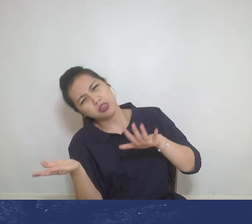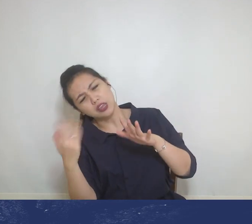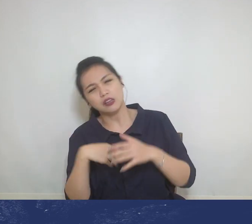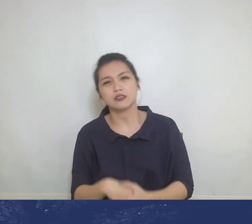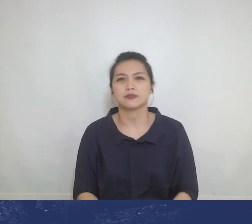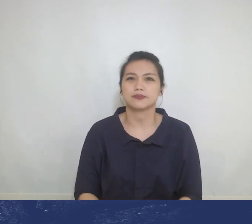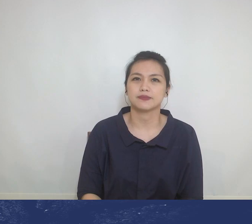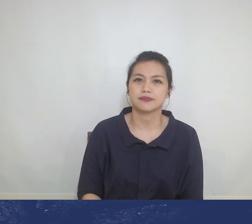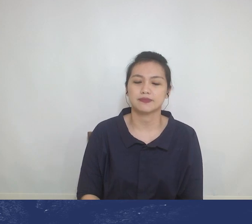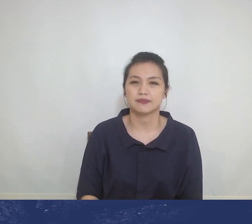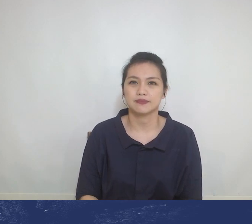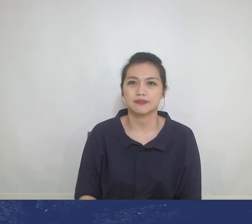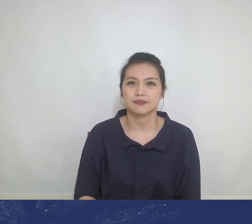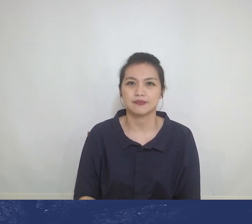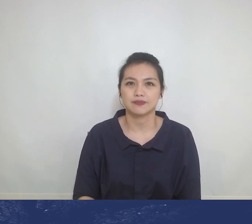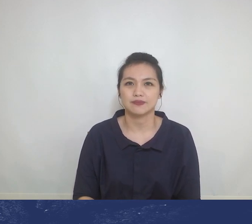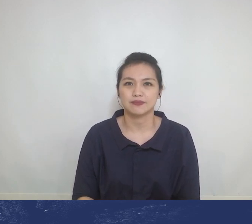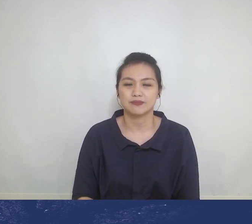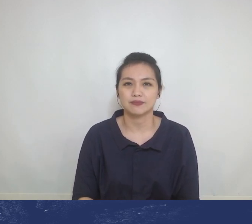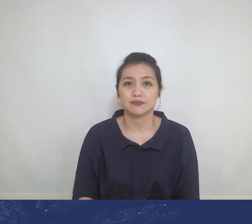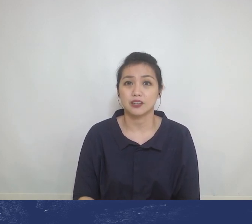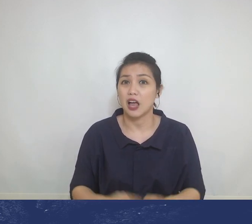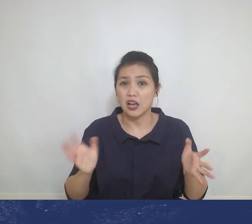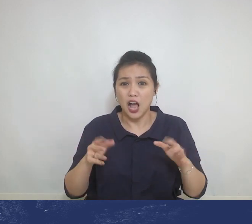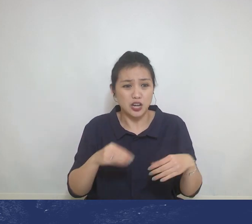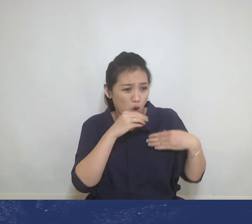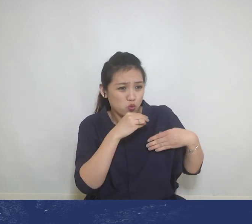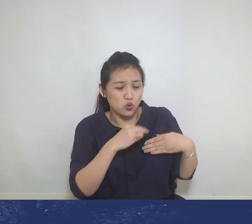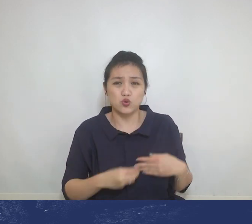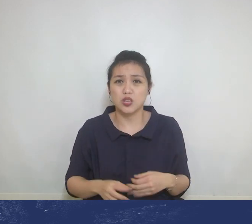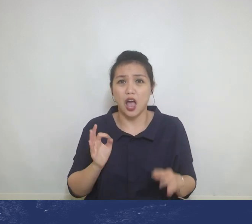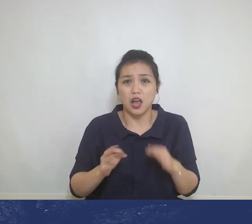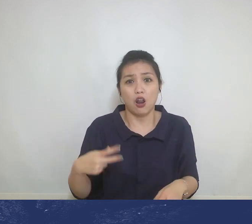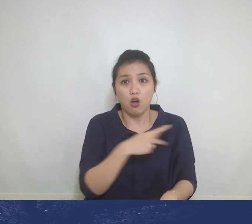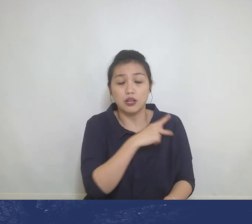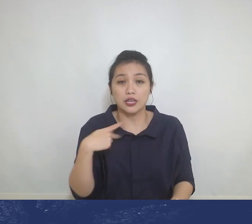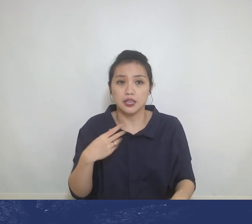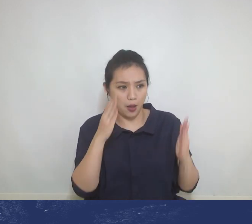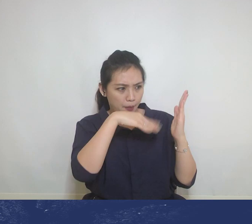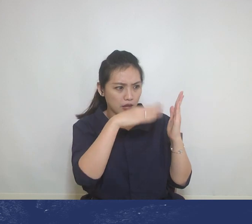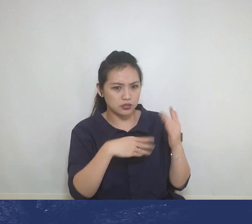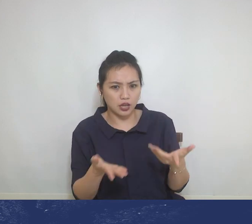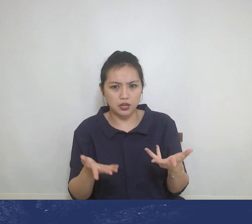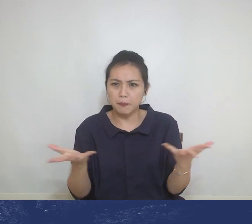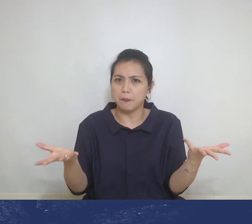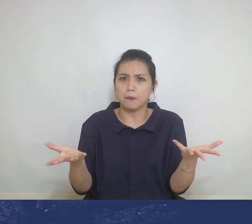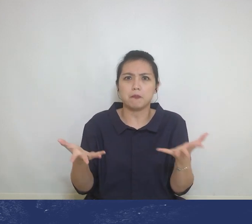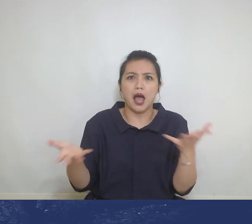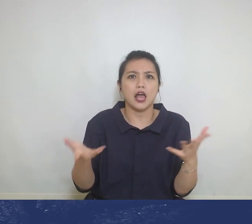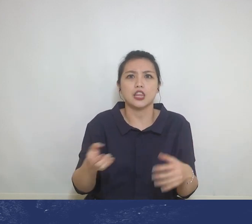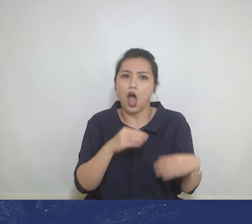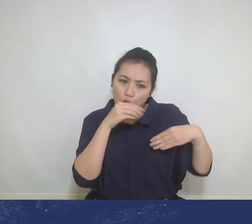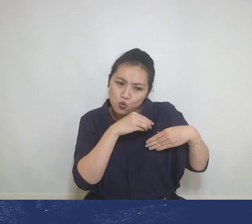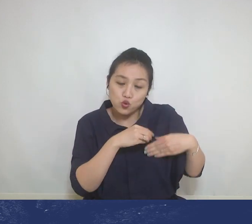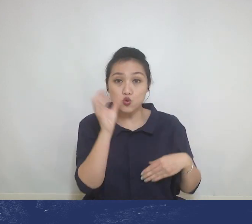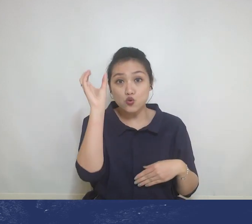kepalaku di tangannya Esau. Gak ada benefitnya. Kalau kita baca dari manapun, ayat firman Tuhan kayak gini